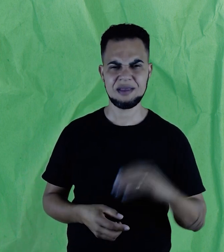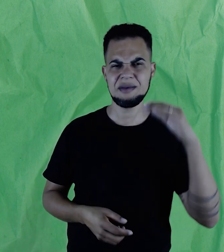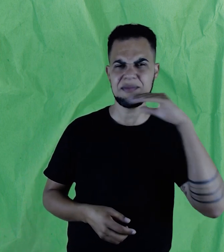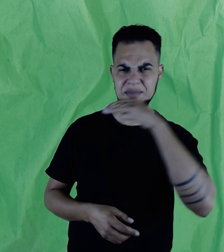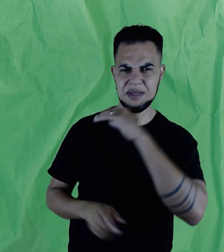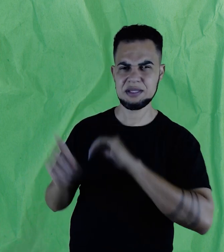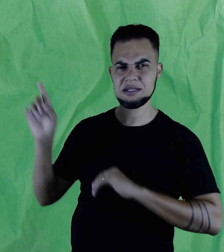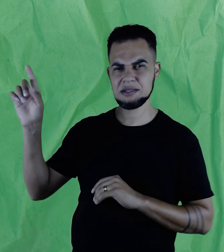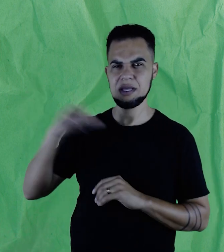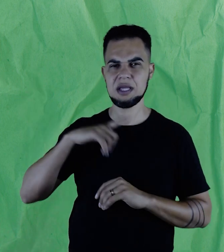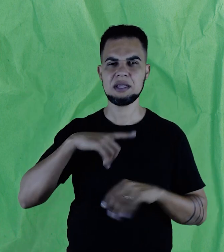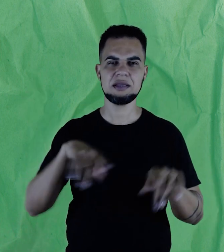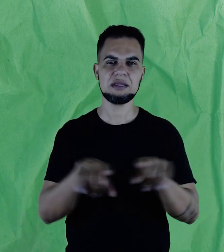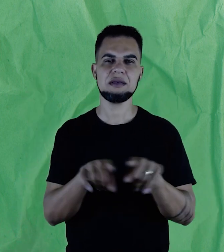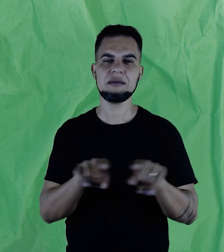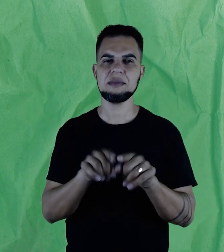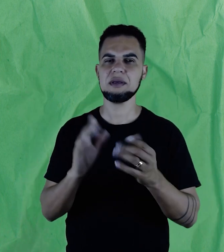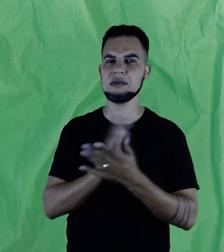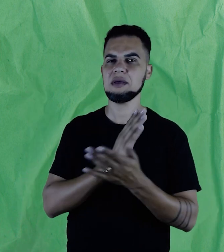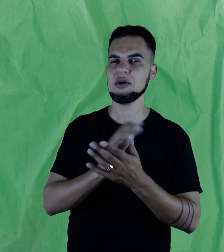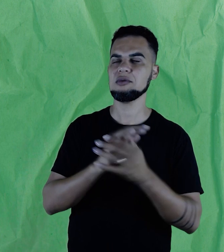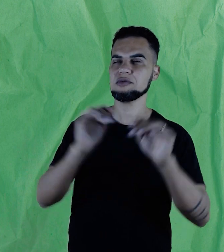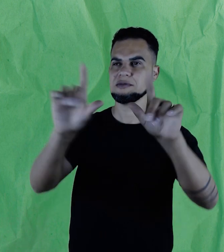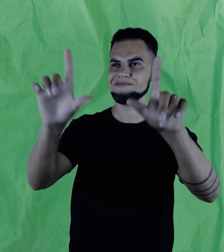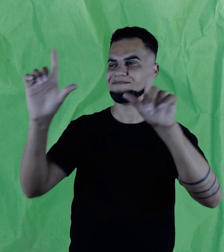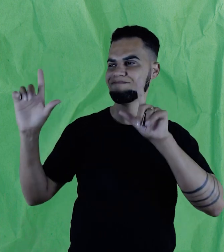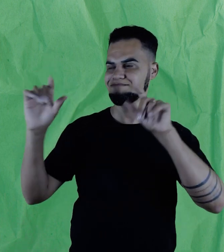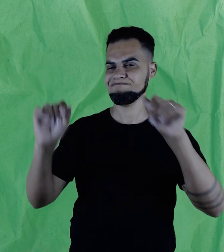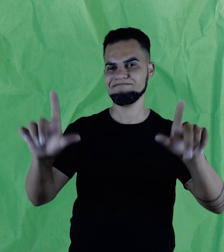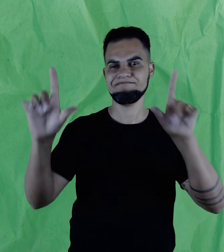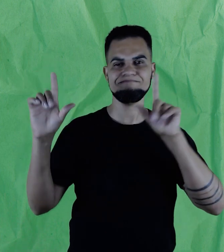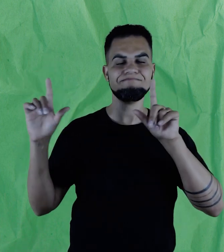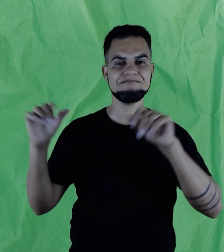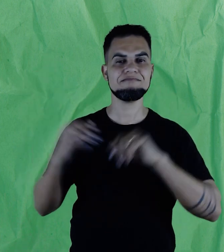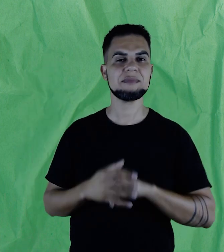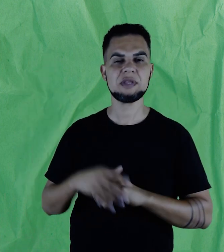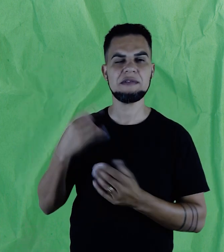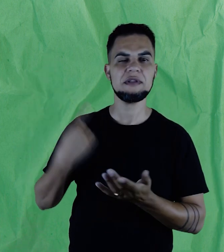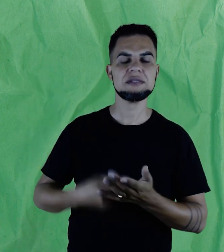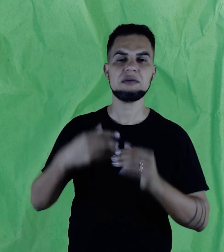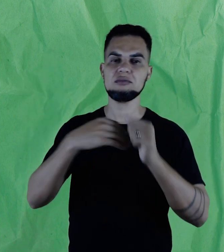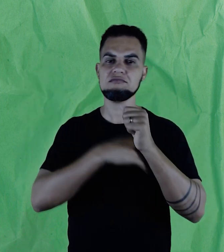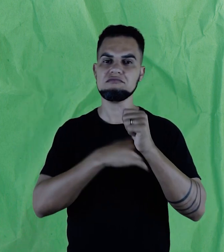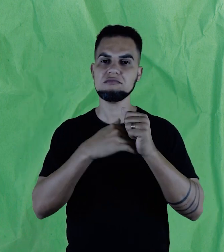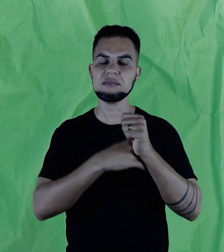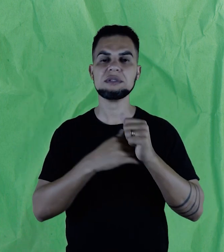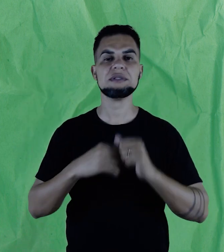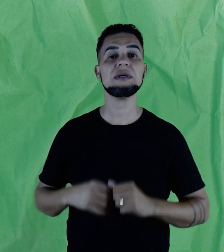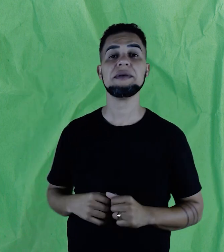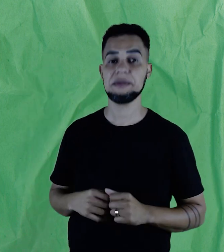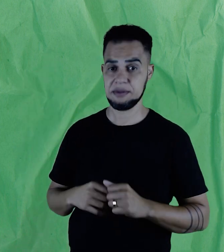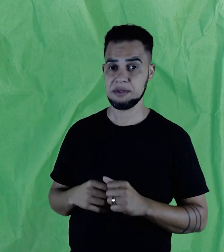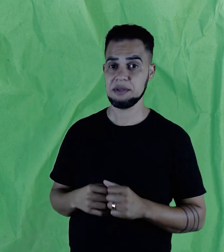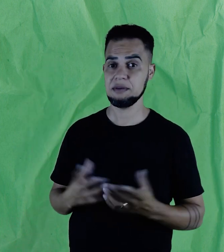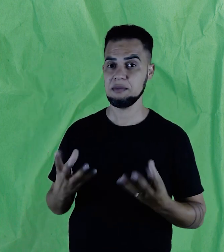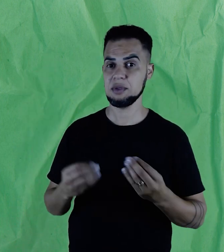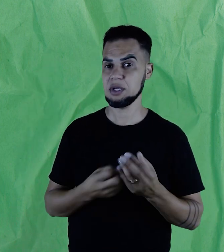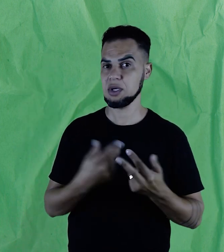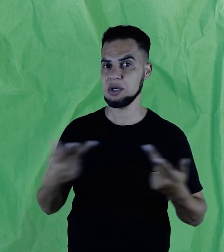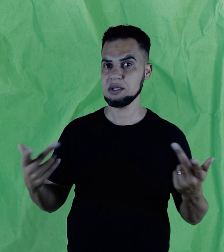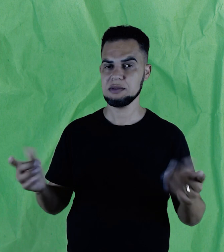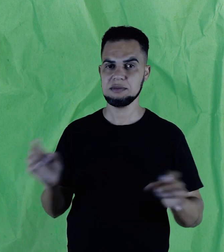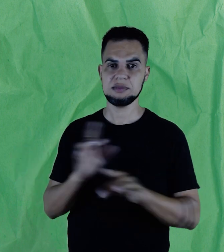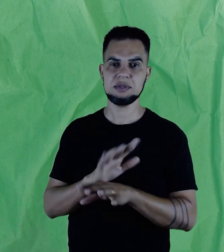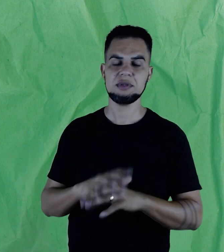Perceba que aqui também ele traz alguns templates, né, de e-mail pronto já, redefinição de senha, muita coisa